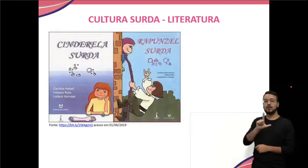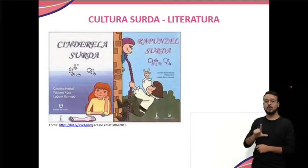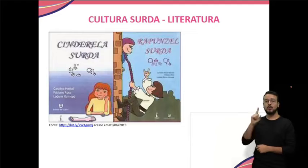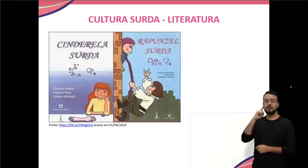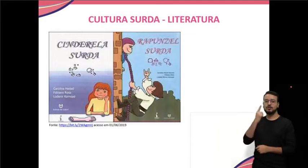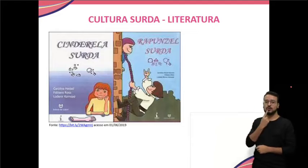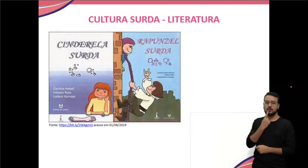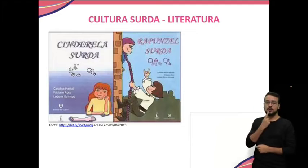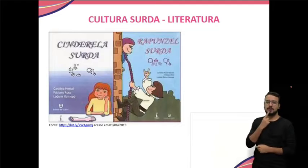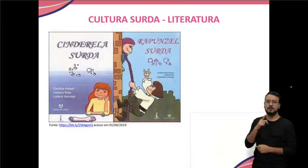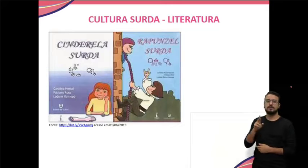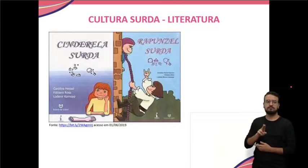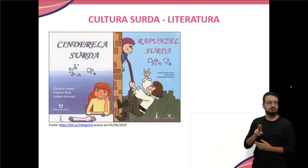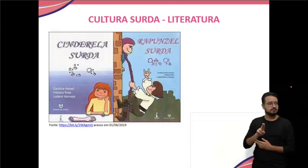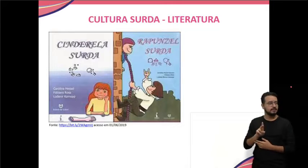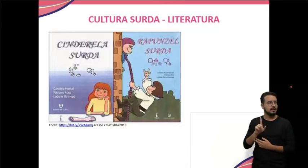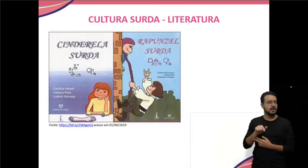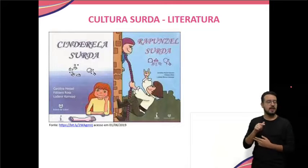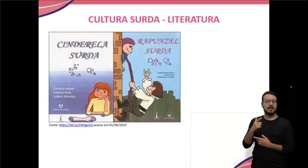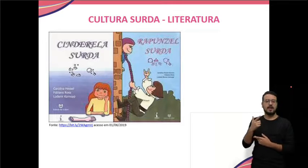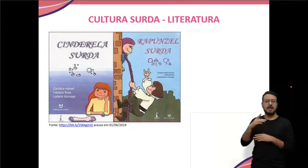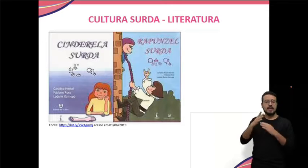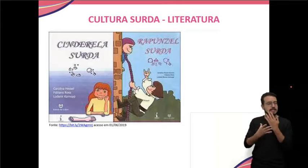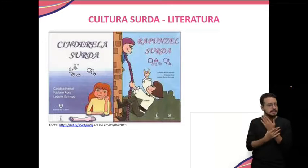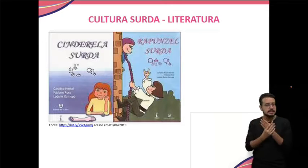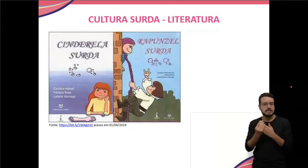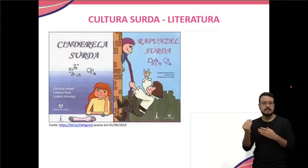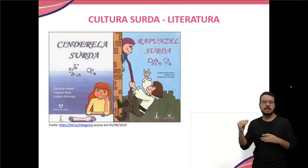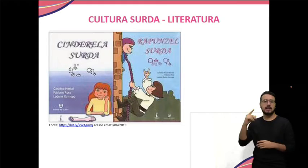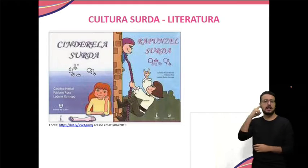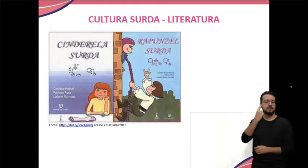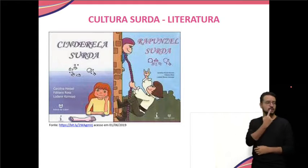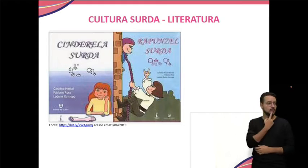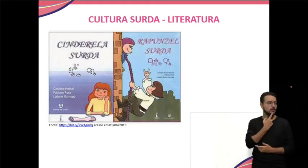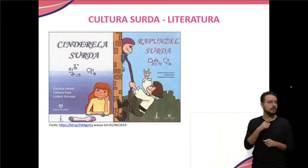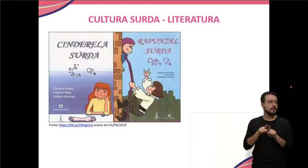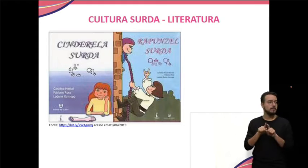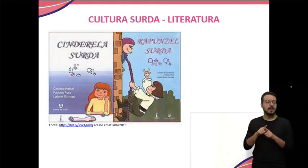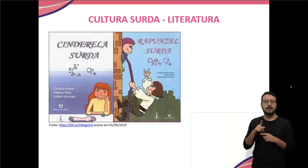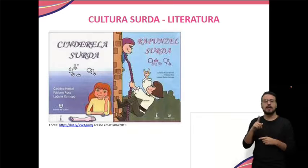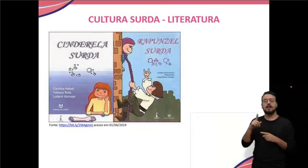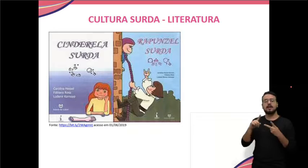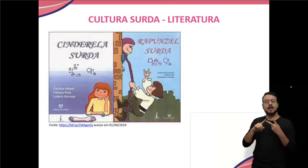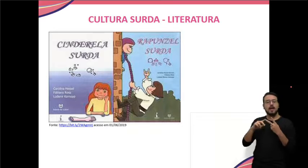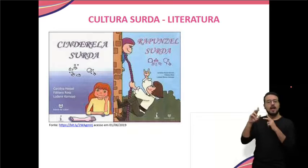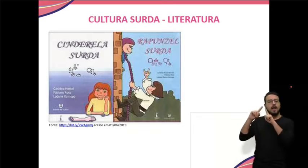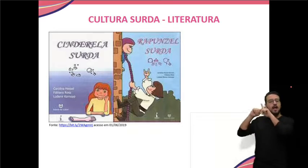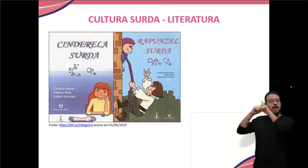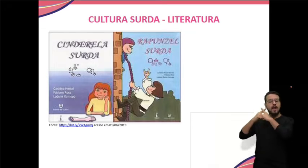Cinderela, surda, a Rapunzel, surda, que são algumas adaptações de contos que nós